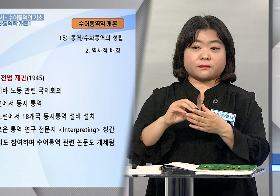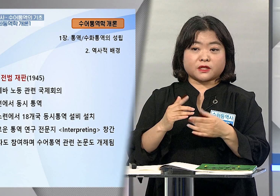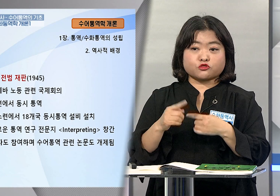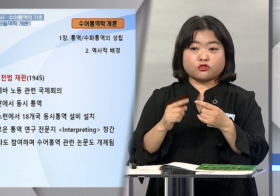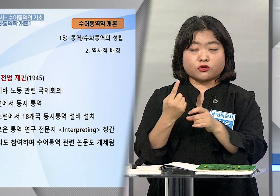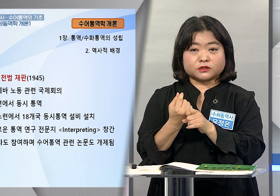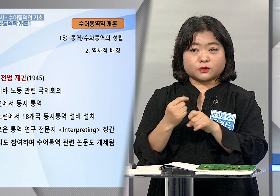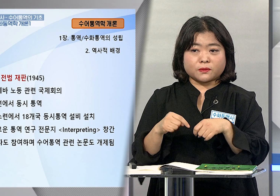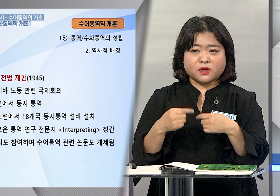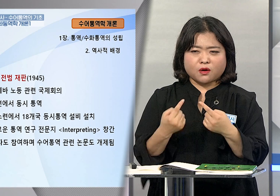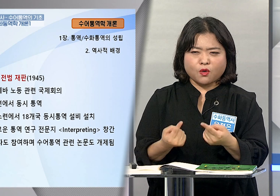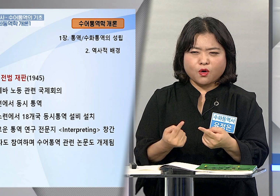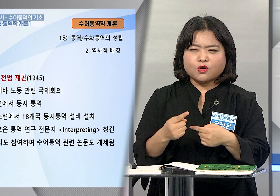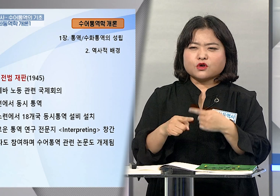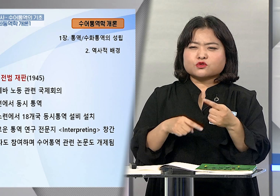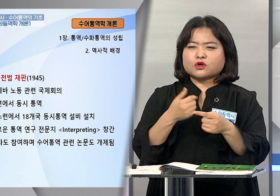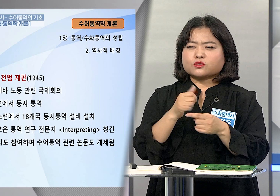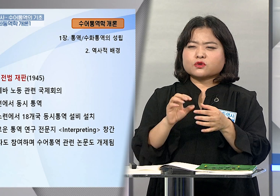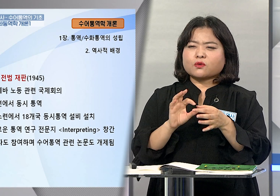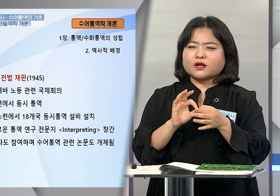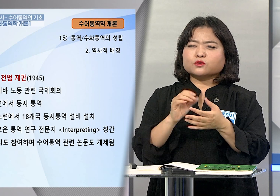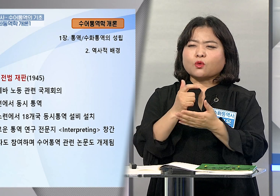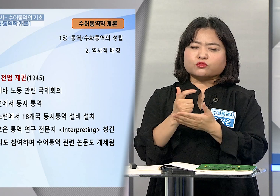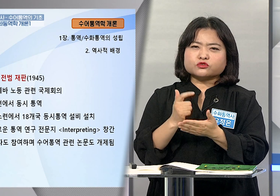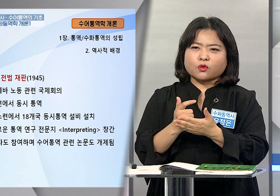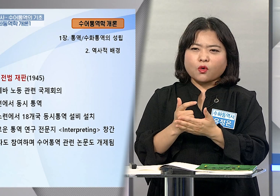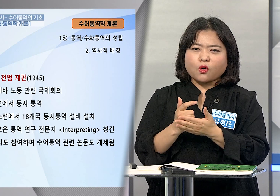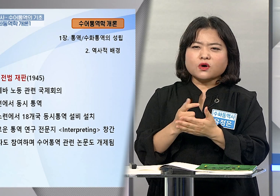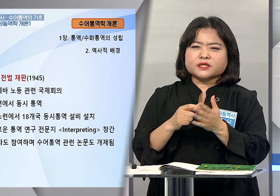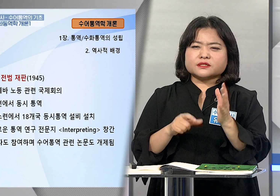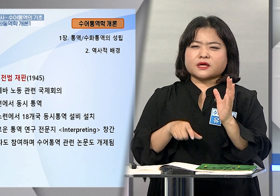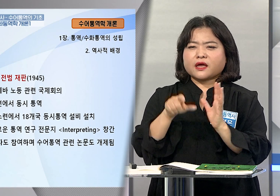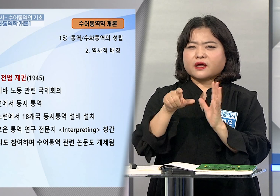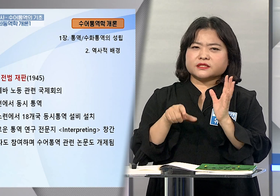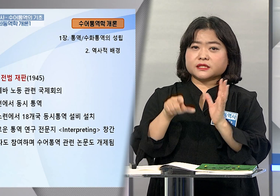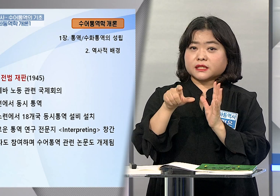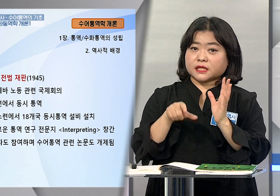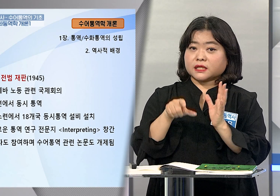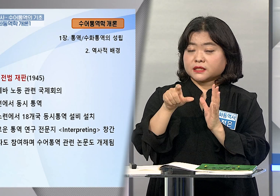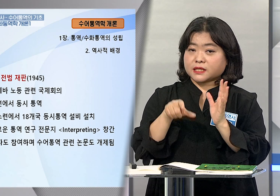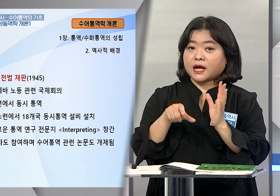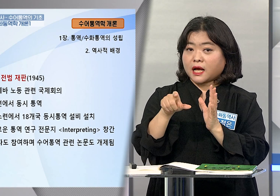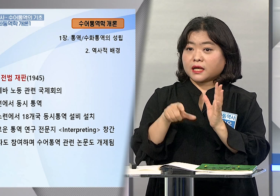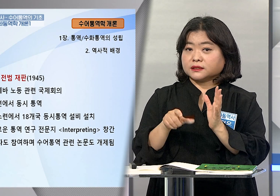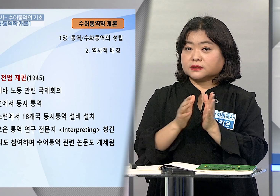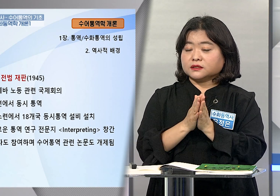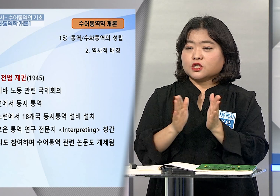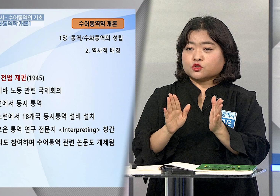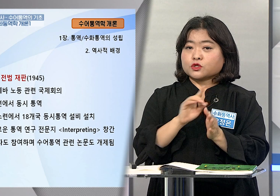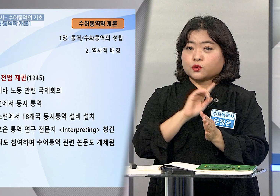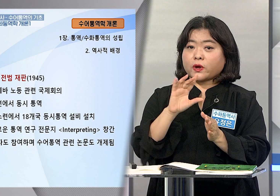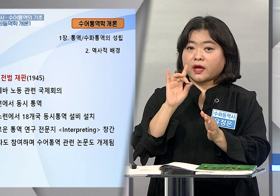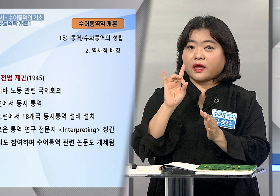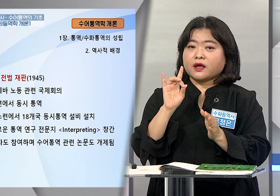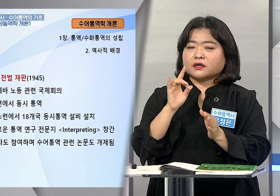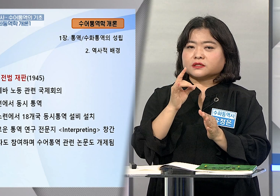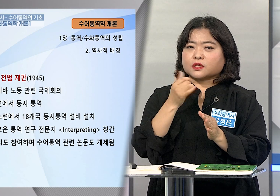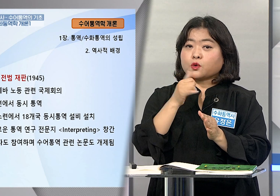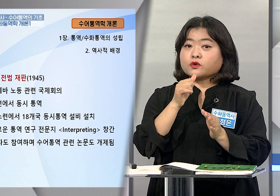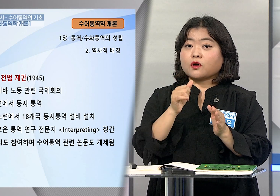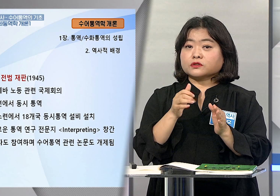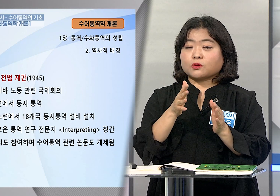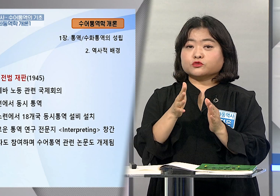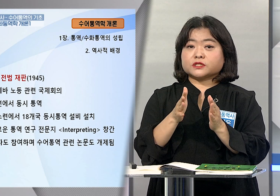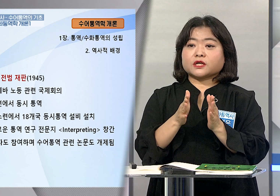포함이 됩니다. 수어 연구자도 참여하고 수어 통역 관련 논문도 이제 실기 시작하는 최초의